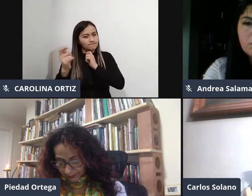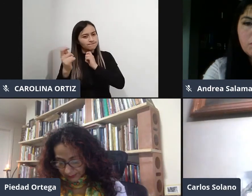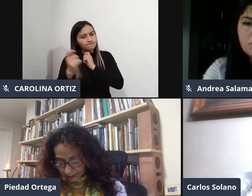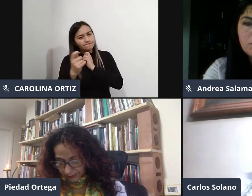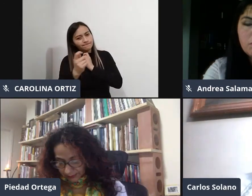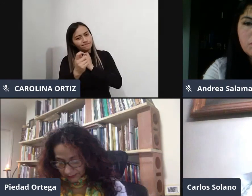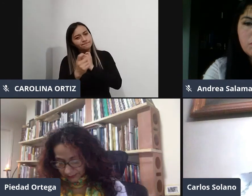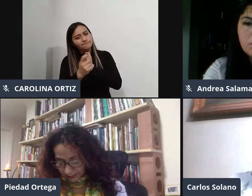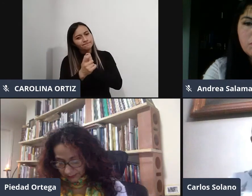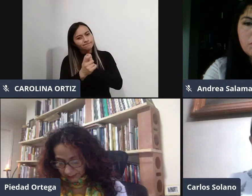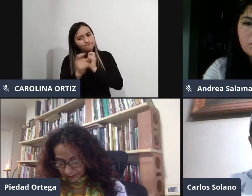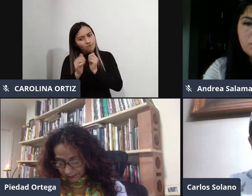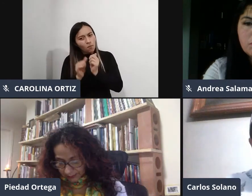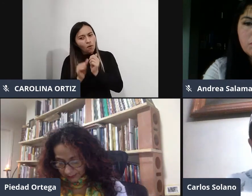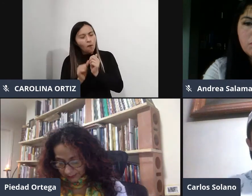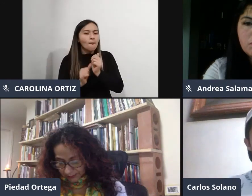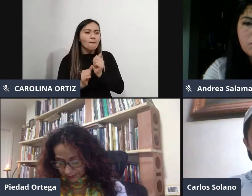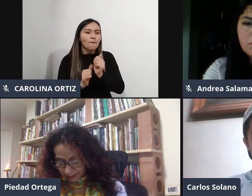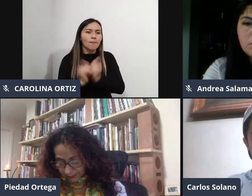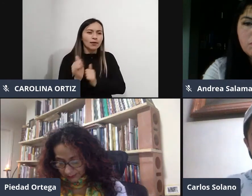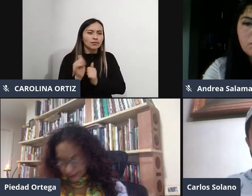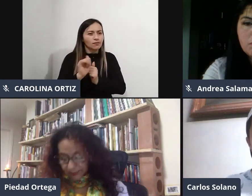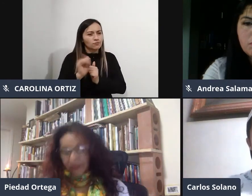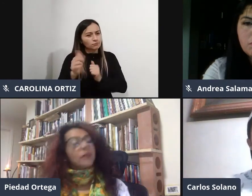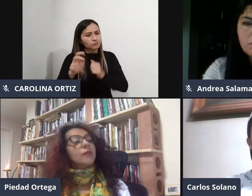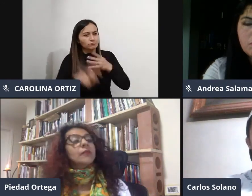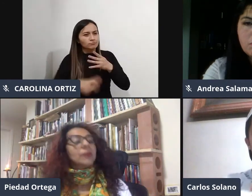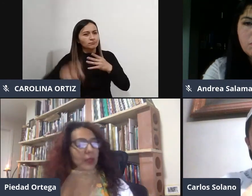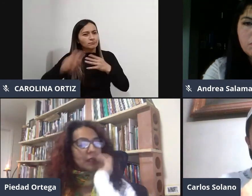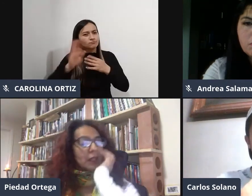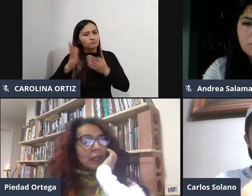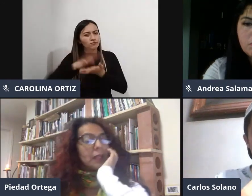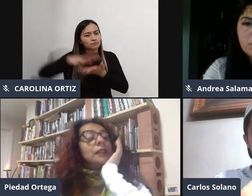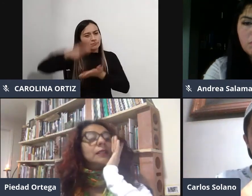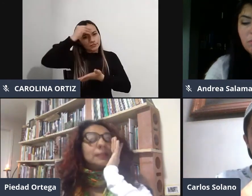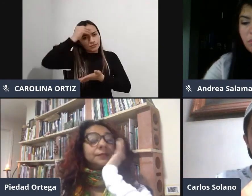a otros niveles de aprendizaje, a otros niveles de resistencia.